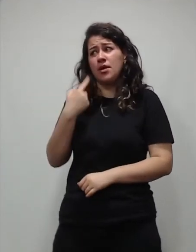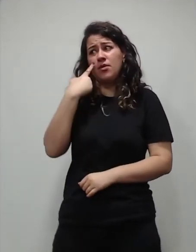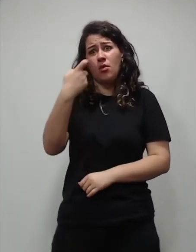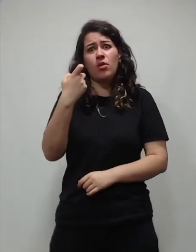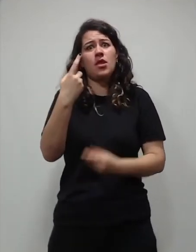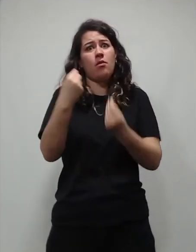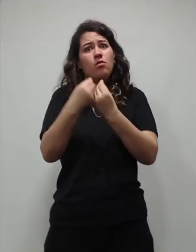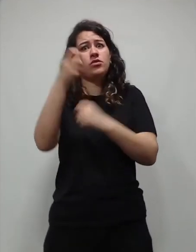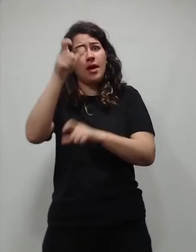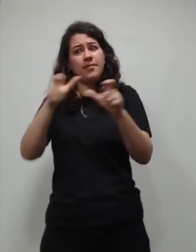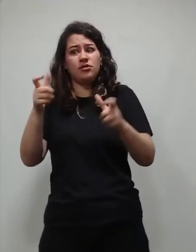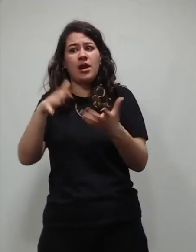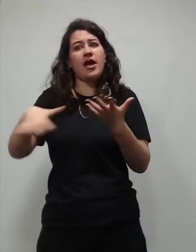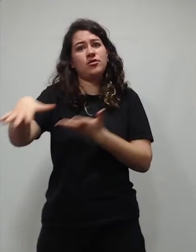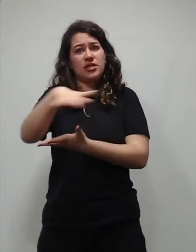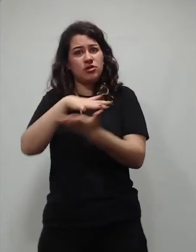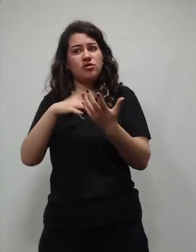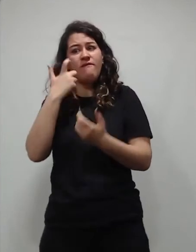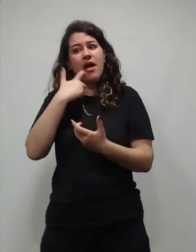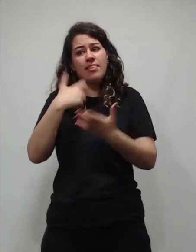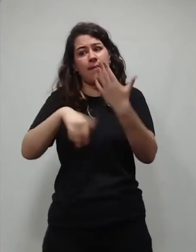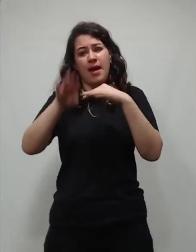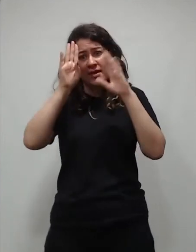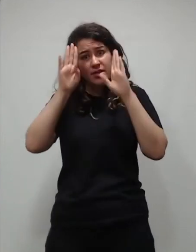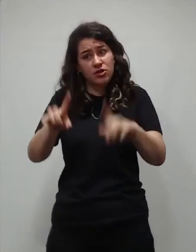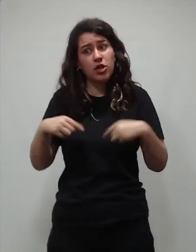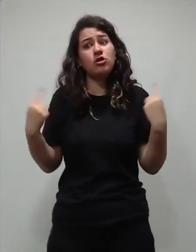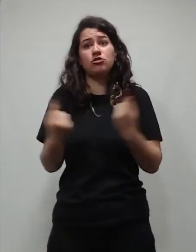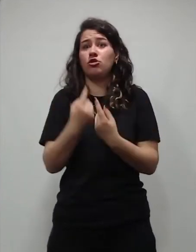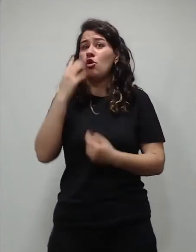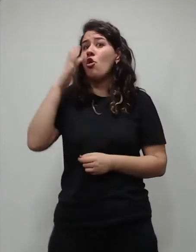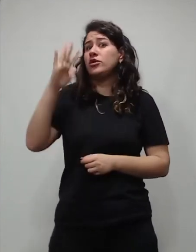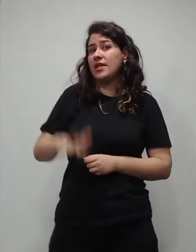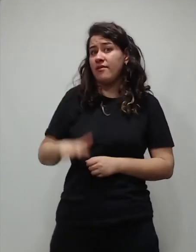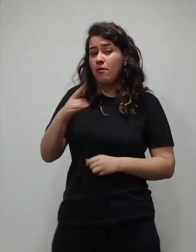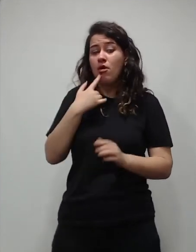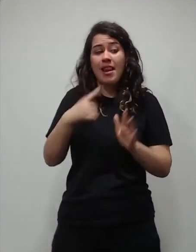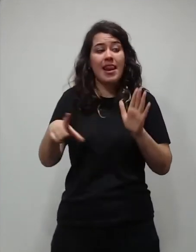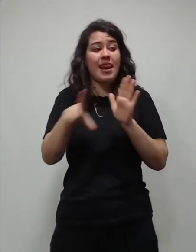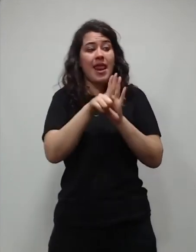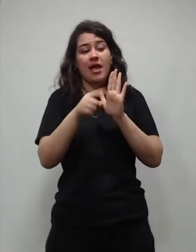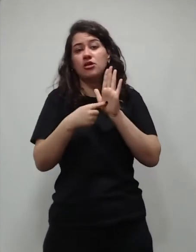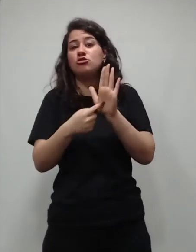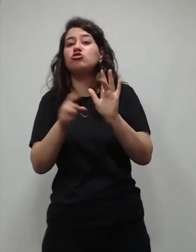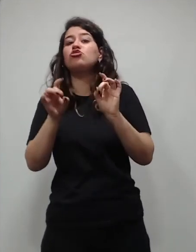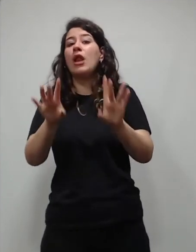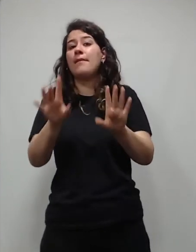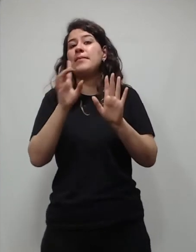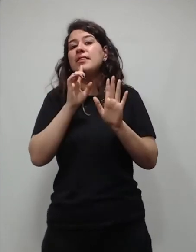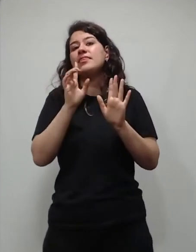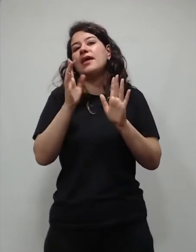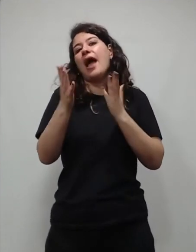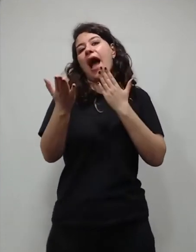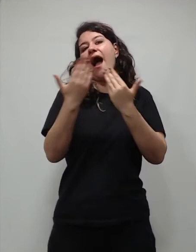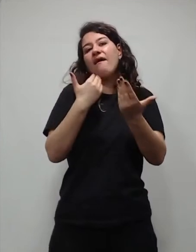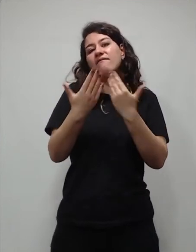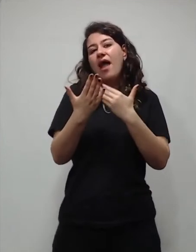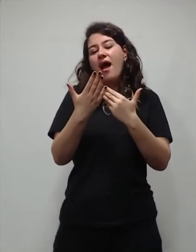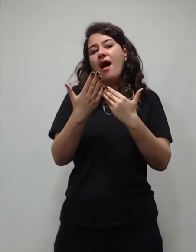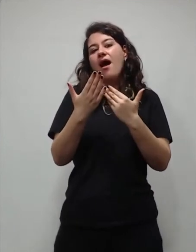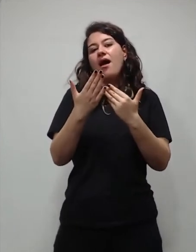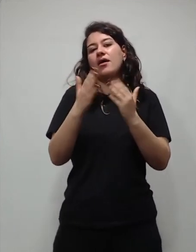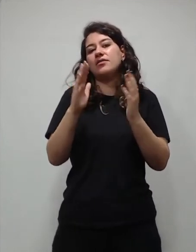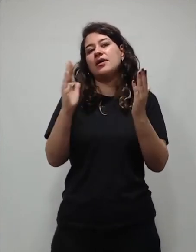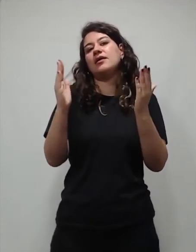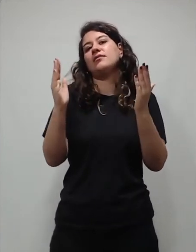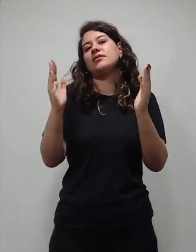cantidad de personas están en esa condición y no lo sabemos. Pero bueno, la ley habla solo de el cierre de